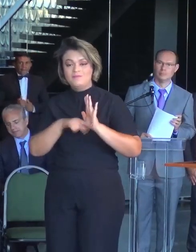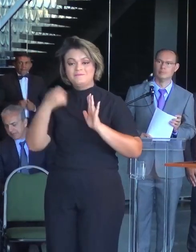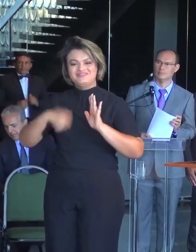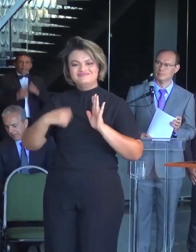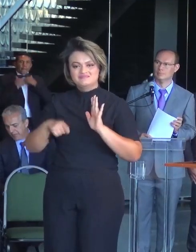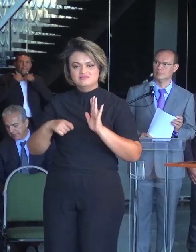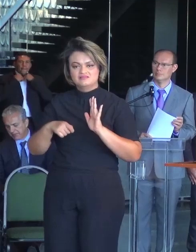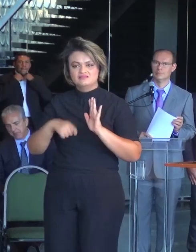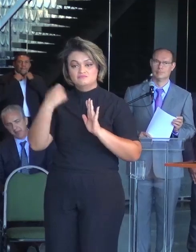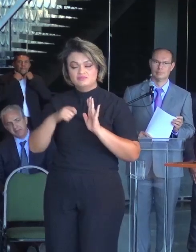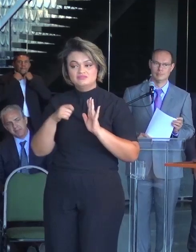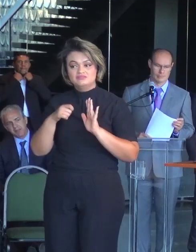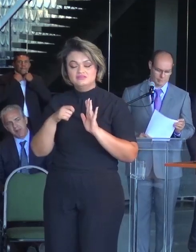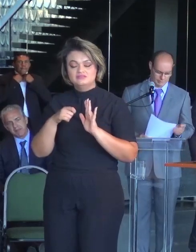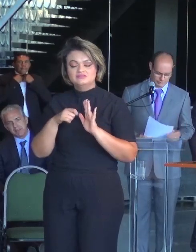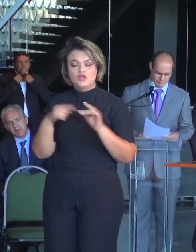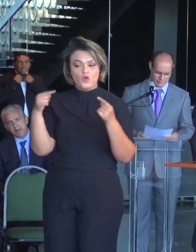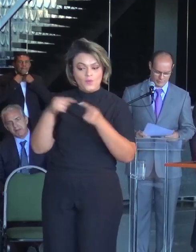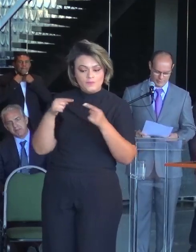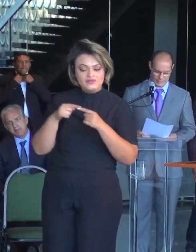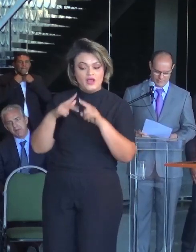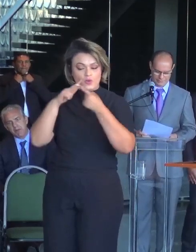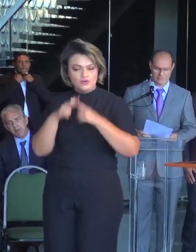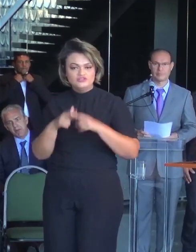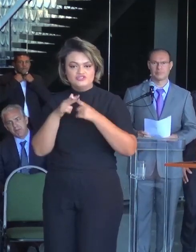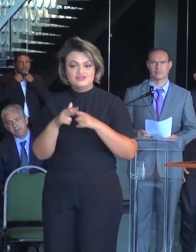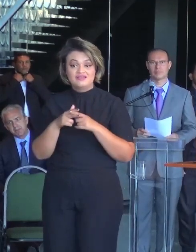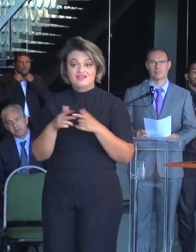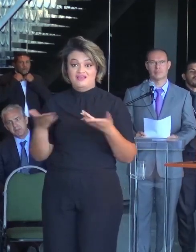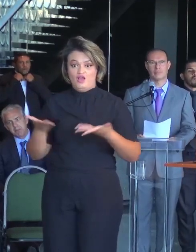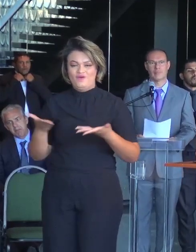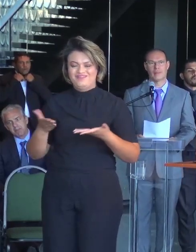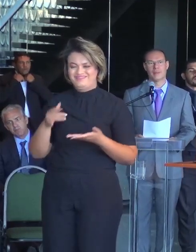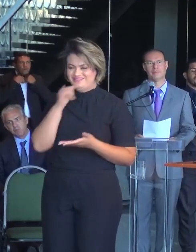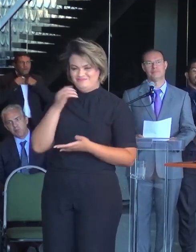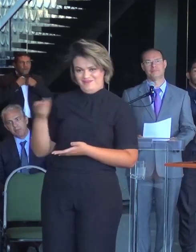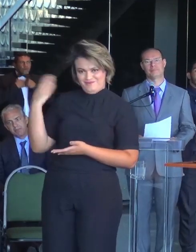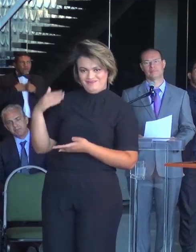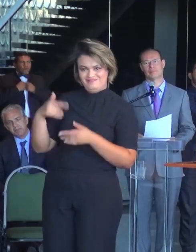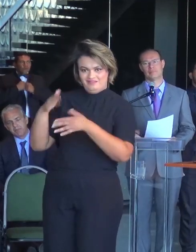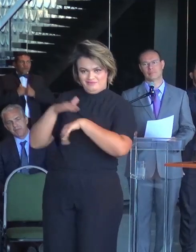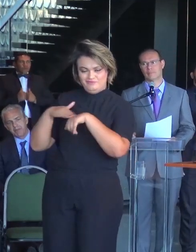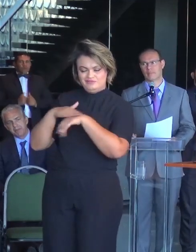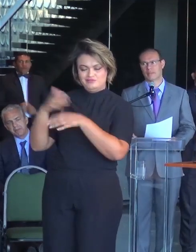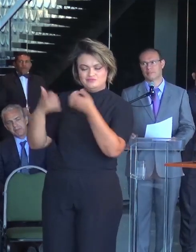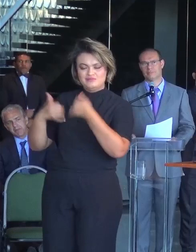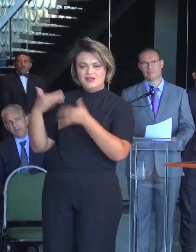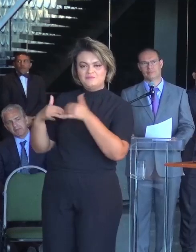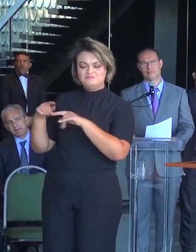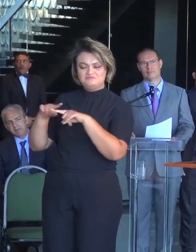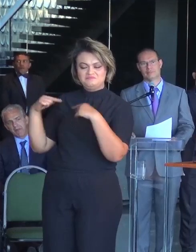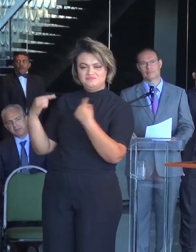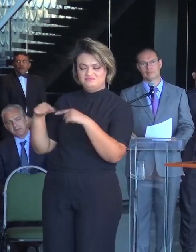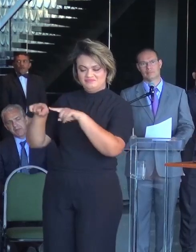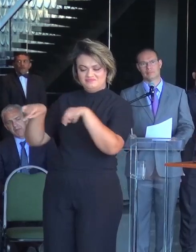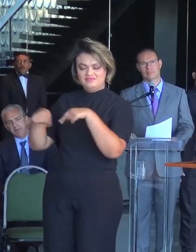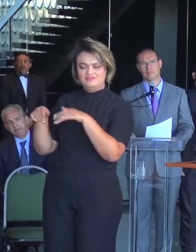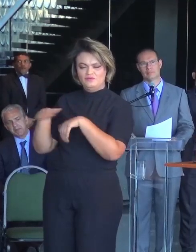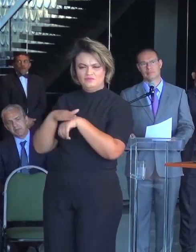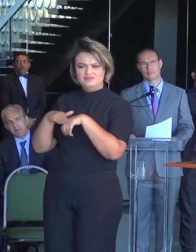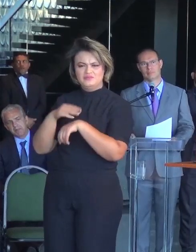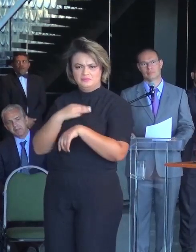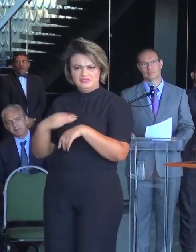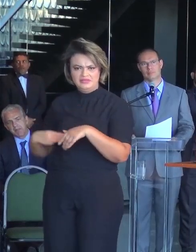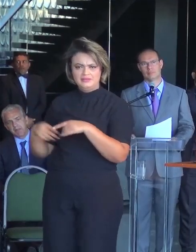fossem atualizadas, corrigidas. E hoje nós temos aqui, eu falava agora há pouco, ali numa sala reservada, estava entre o